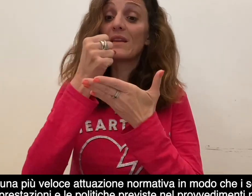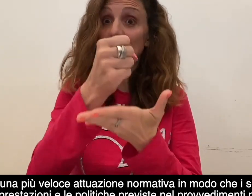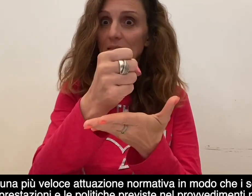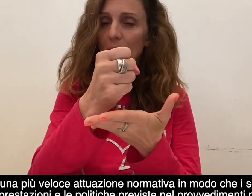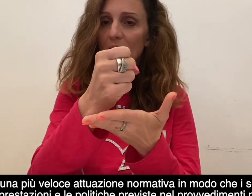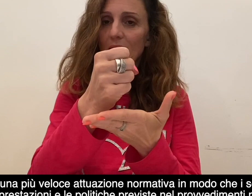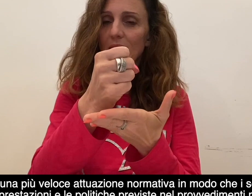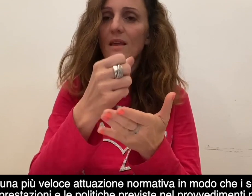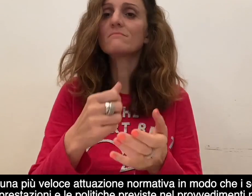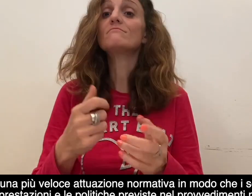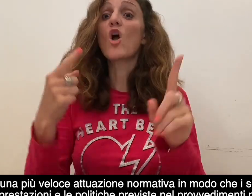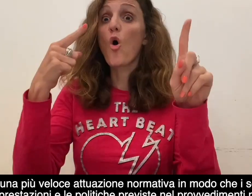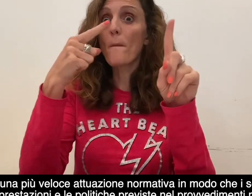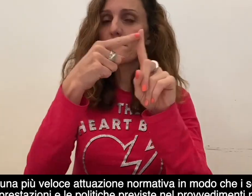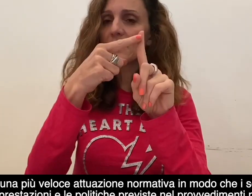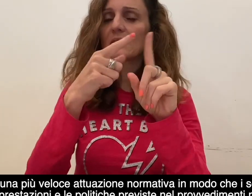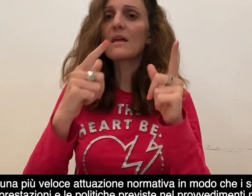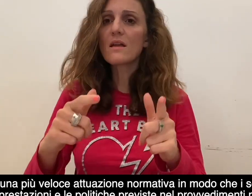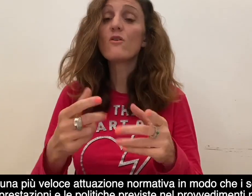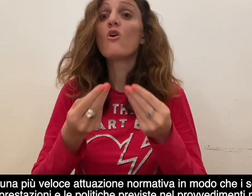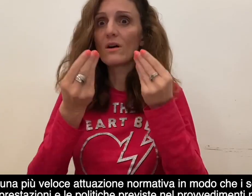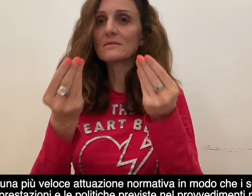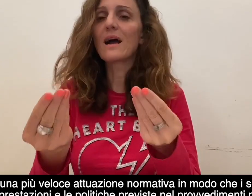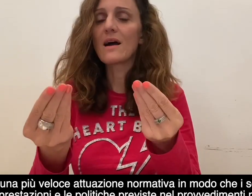politiche previste nei provvedimenti normativi